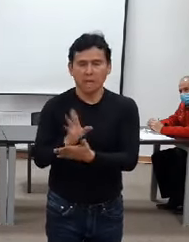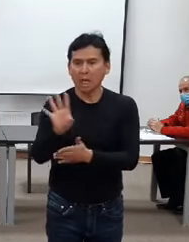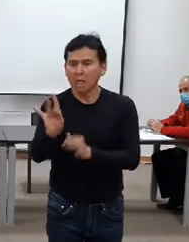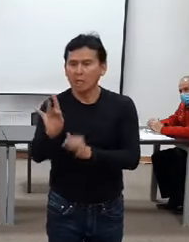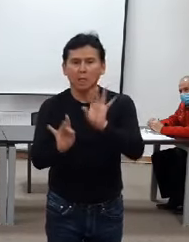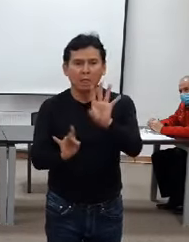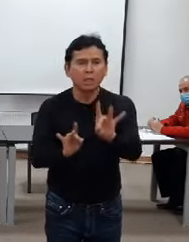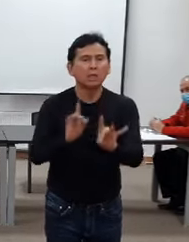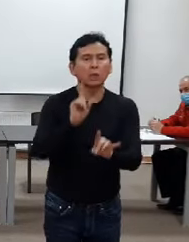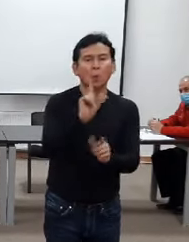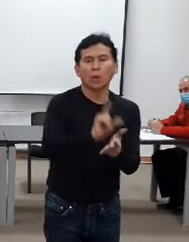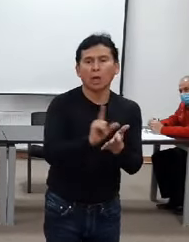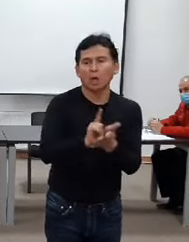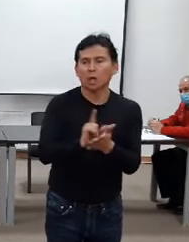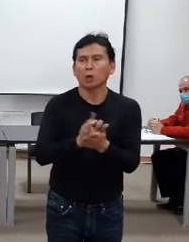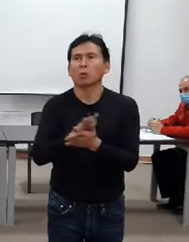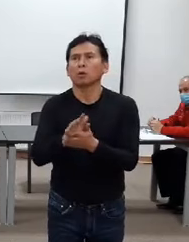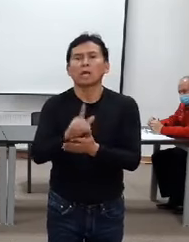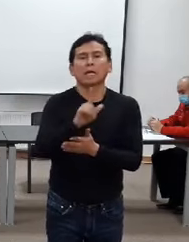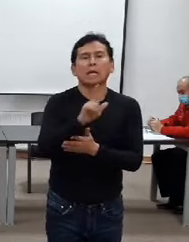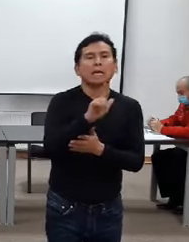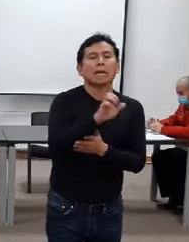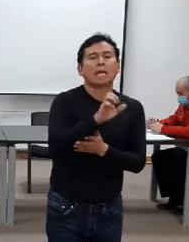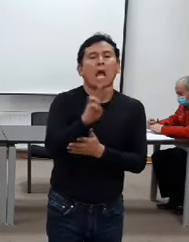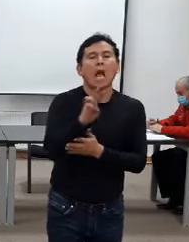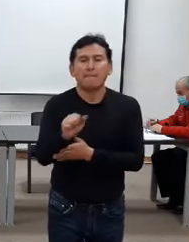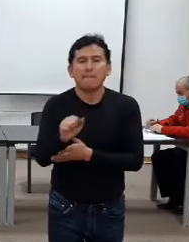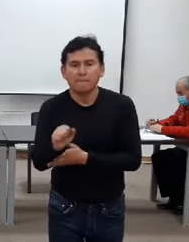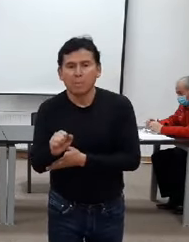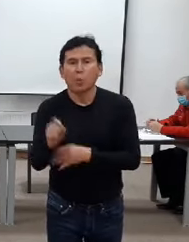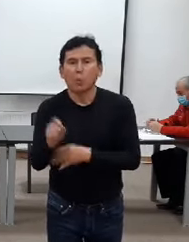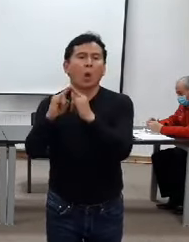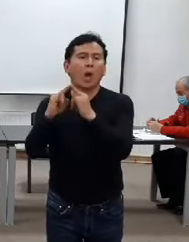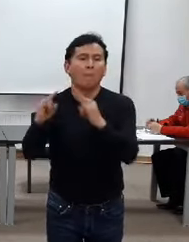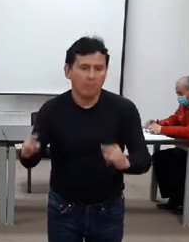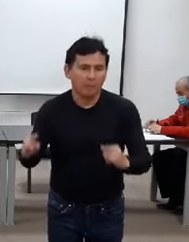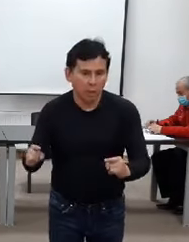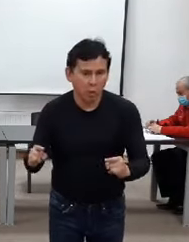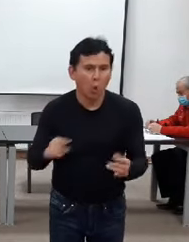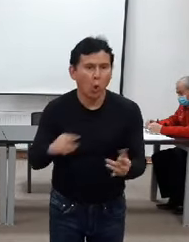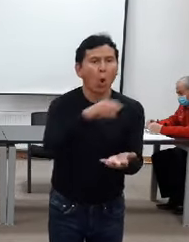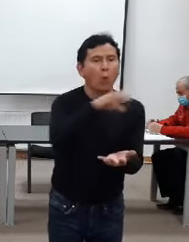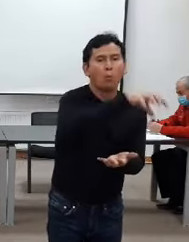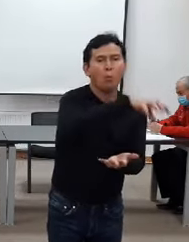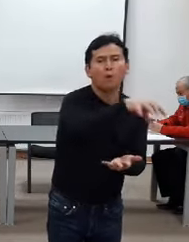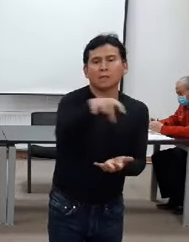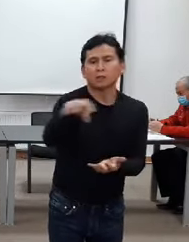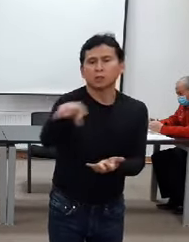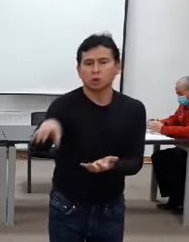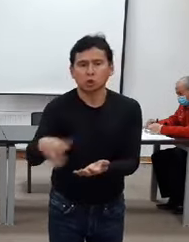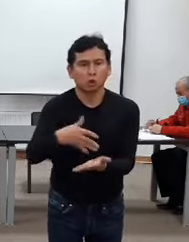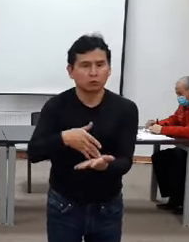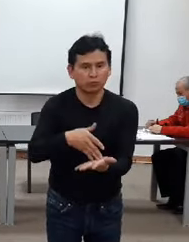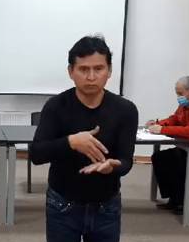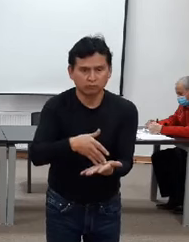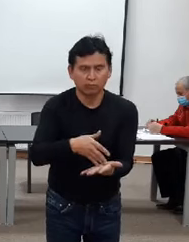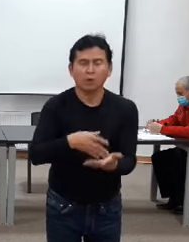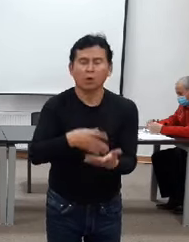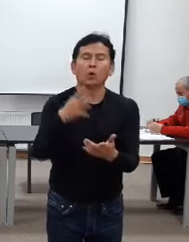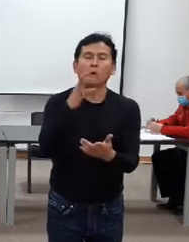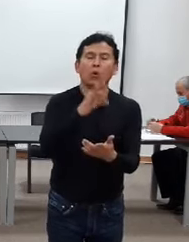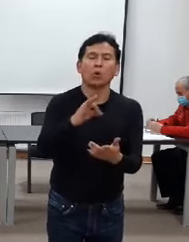elegir lugares como un ELEAM, una zona de campamento, una población con mayor vulnerabilidad social